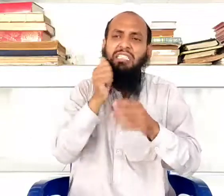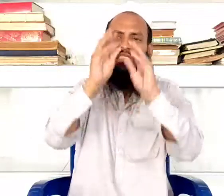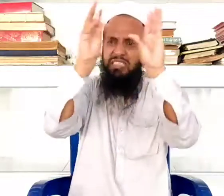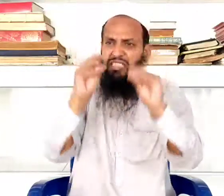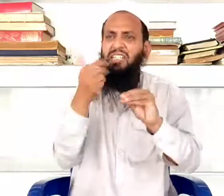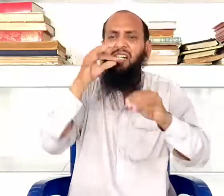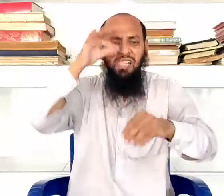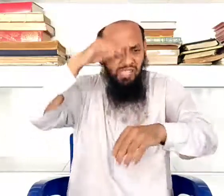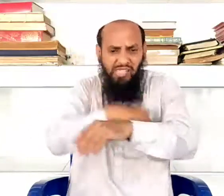ਝੰਡਾ